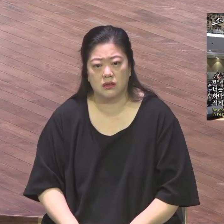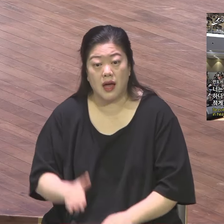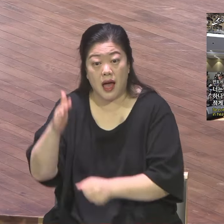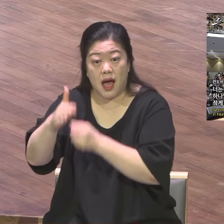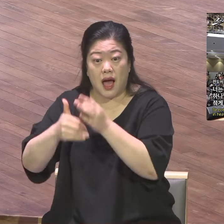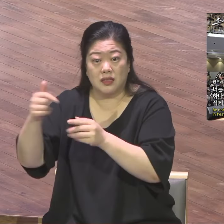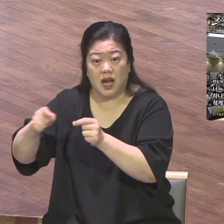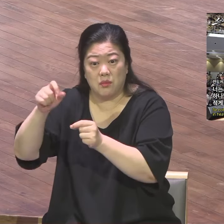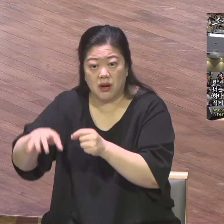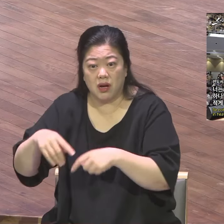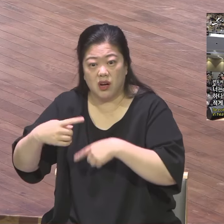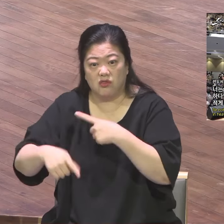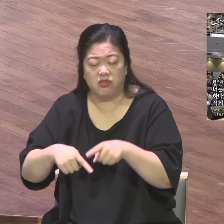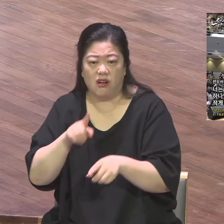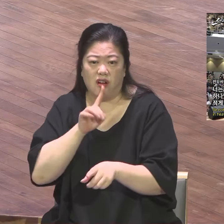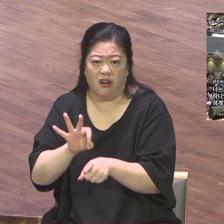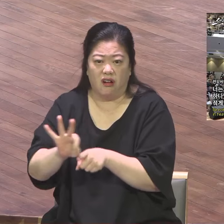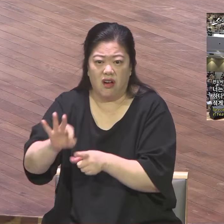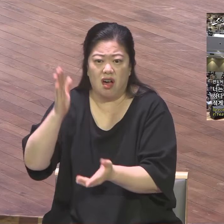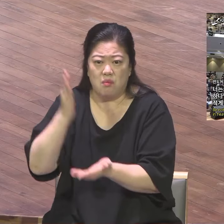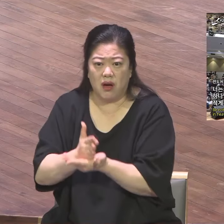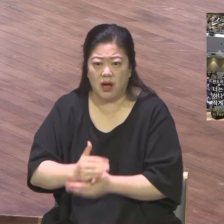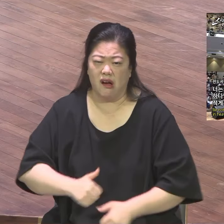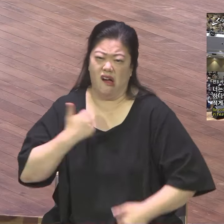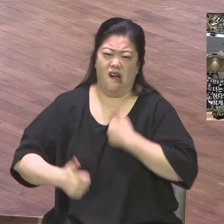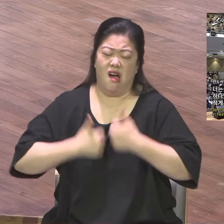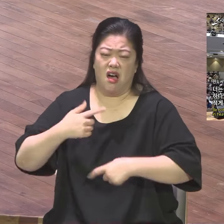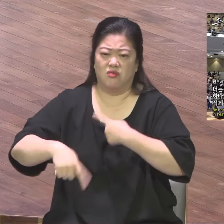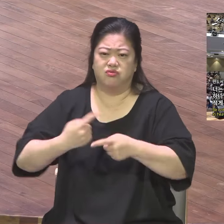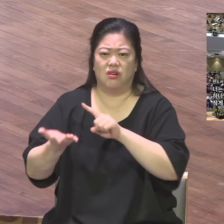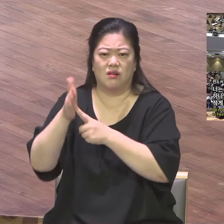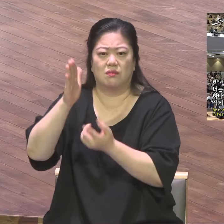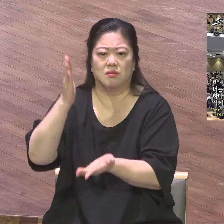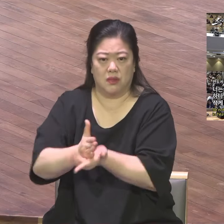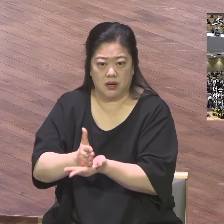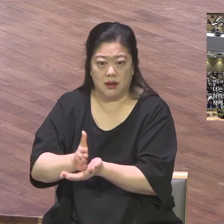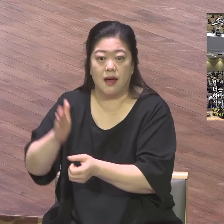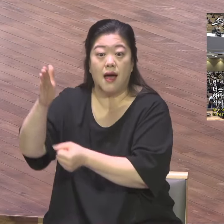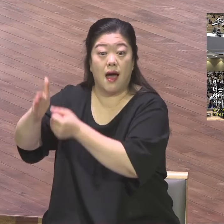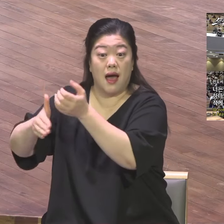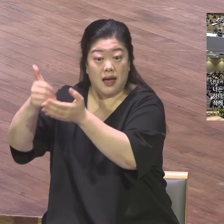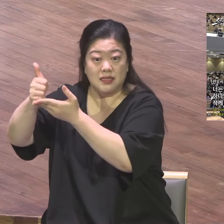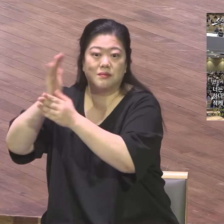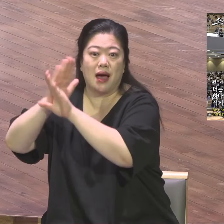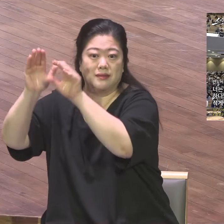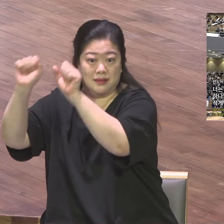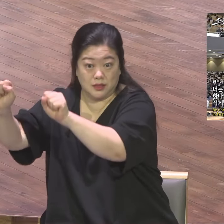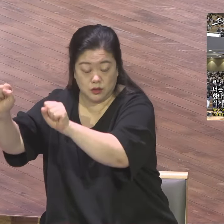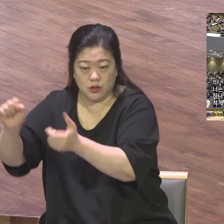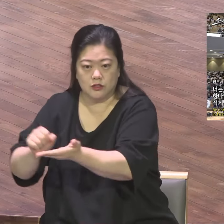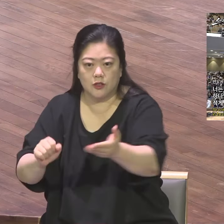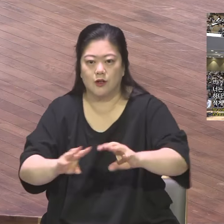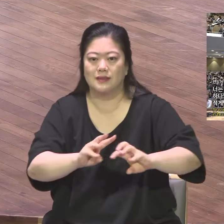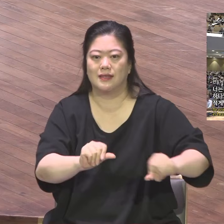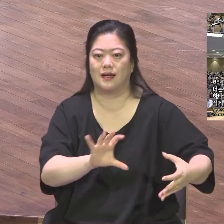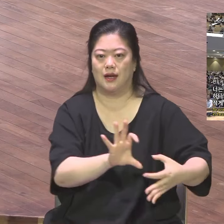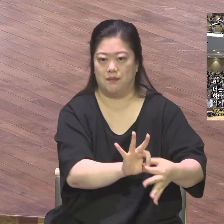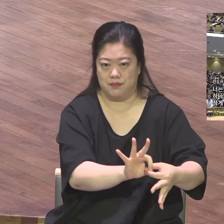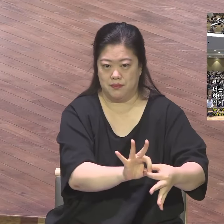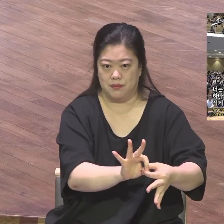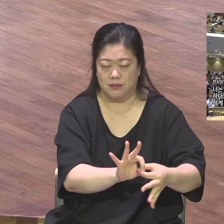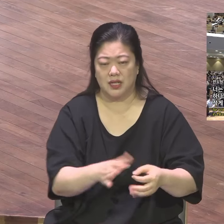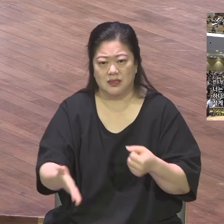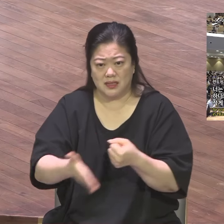말며 급한 마음으로 말을 내지 말라. 하나님은 하늘에 계시고 너는 땅에 있음이니라. 그런즉 마땅히